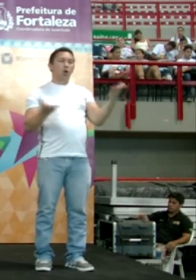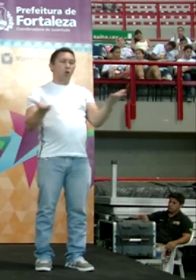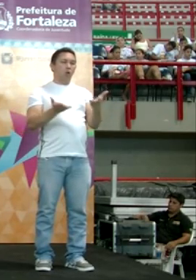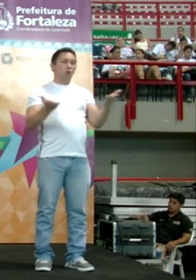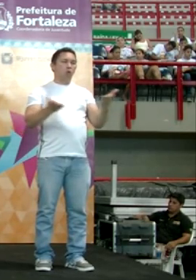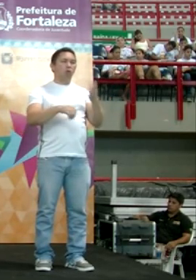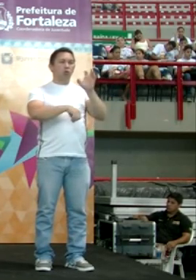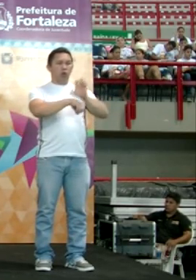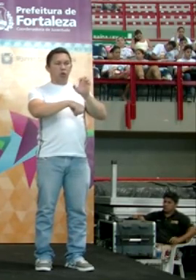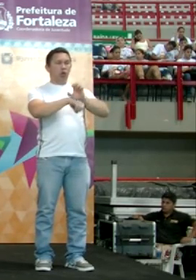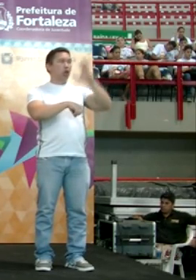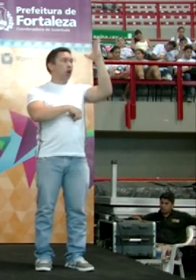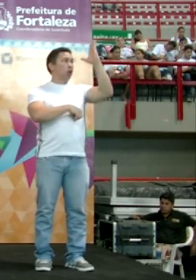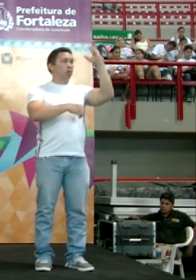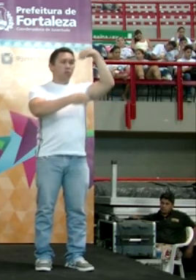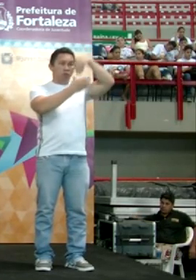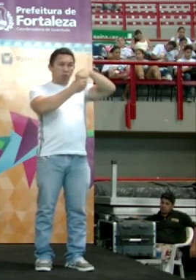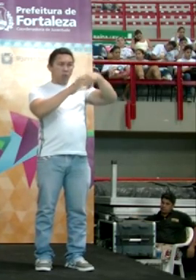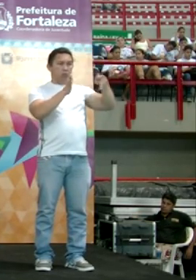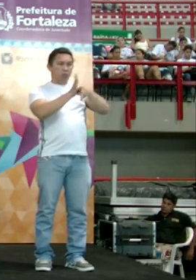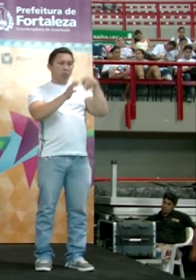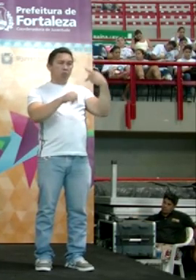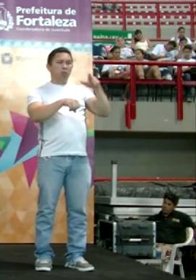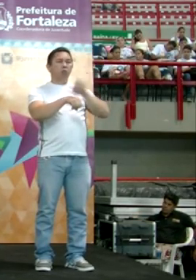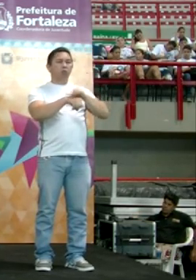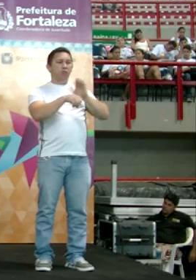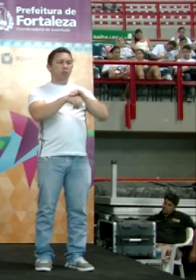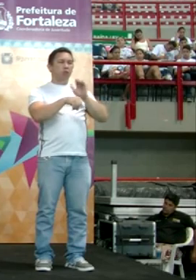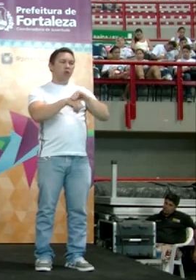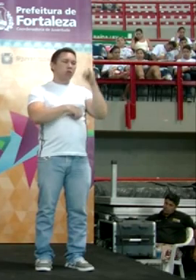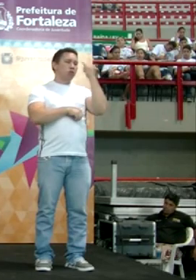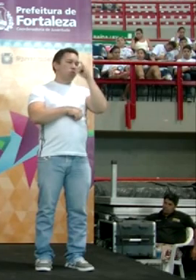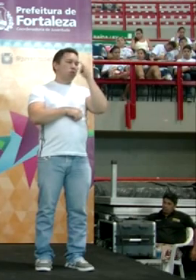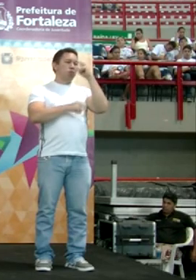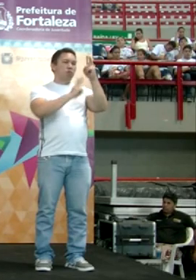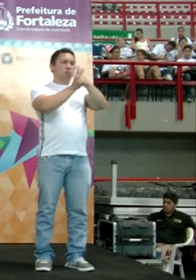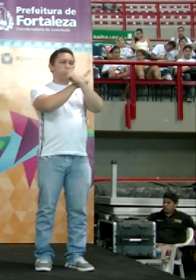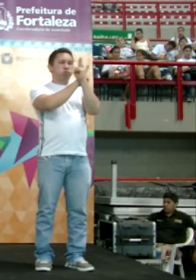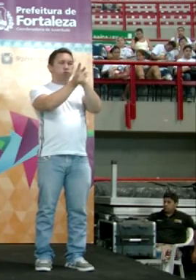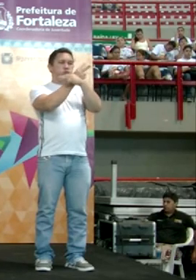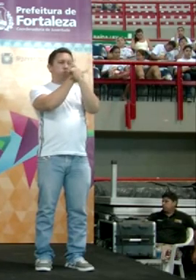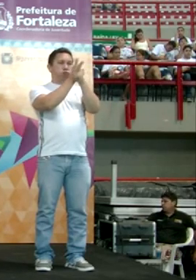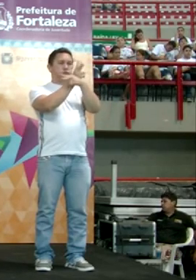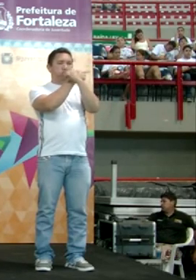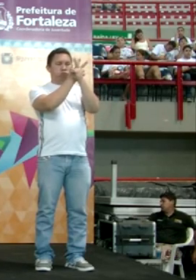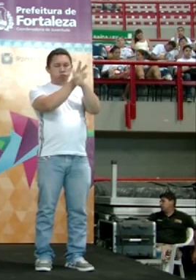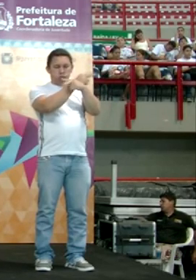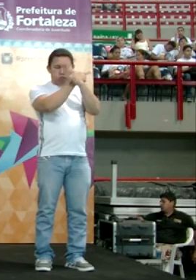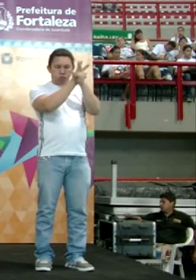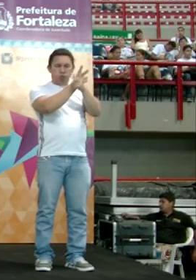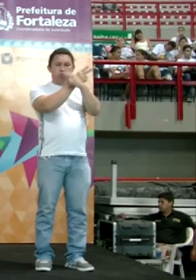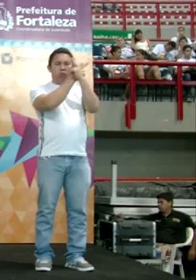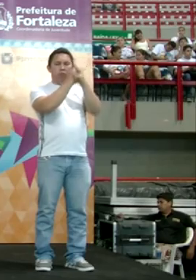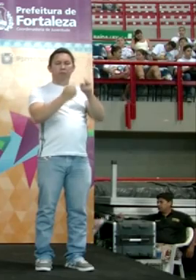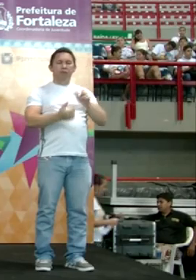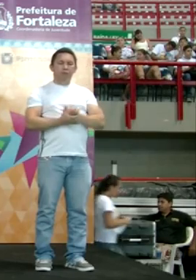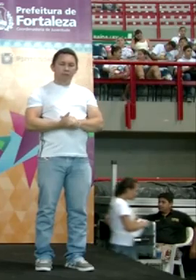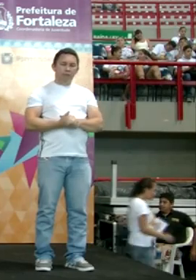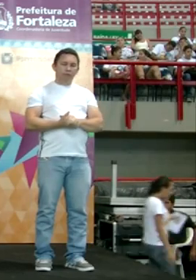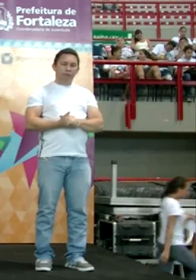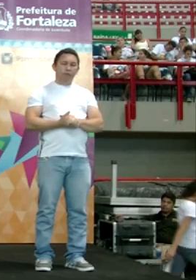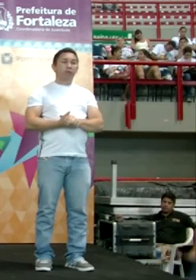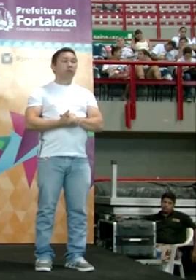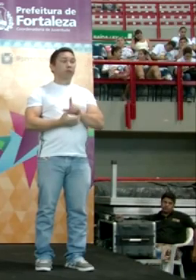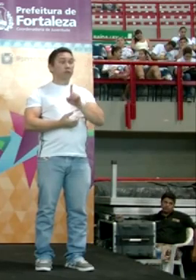atualmente o estado brasileiro que produz mais eletricidade a partir dos ventos, energia eólica.